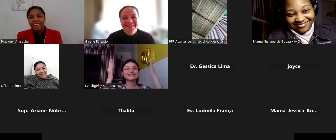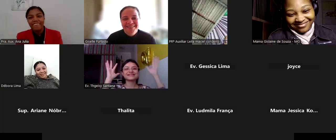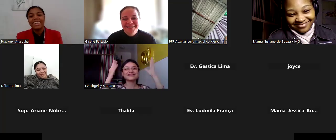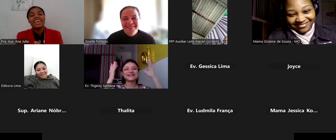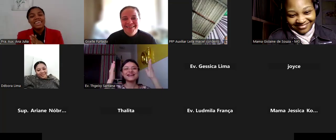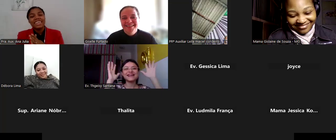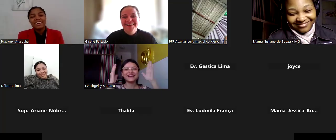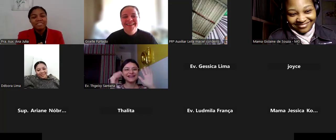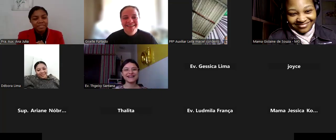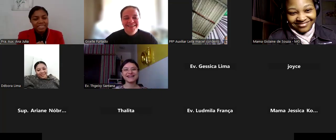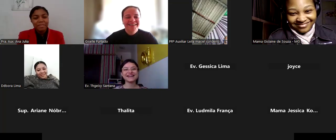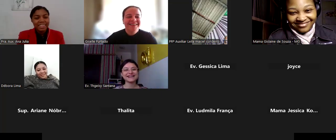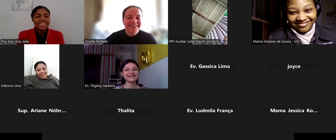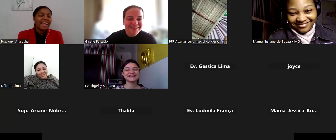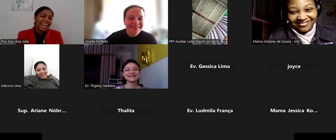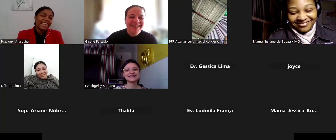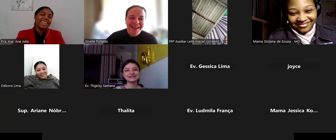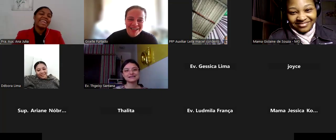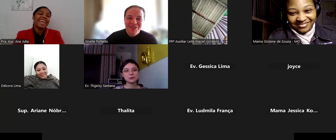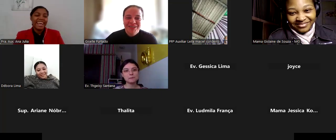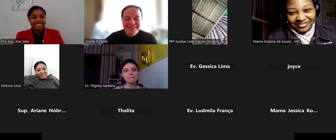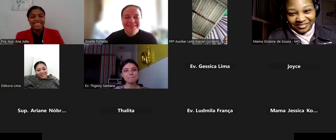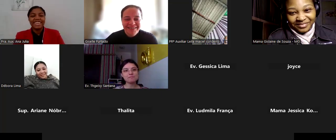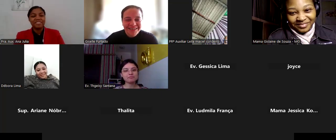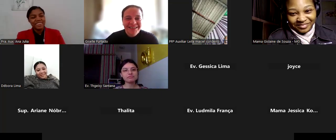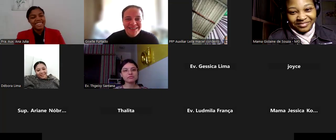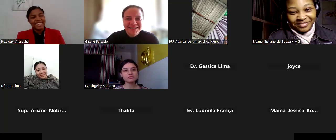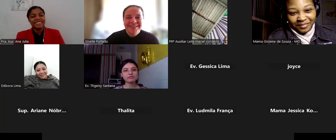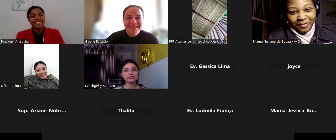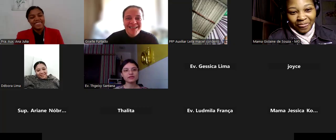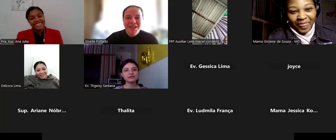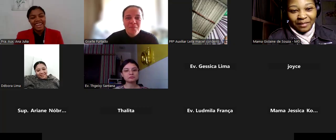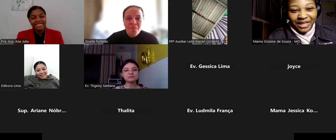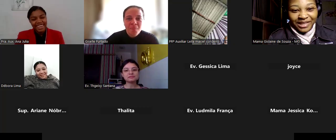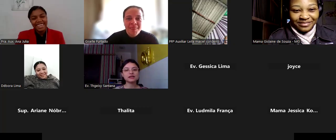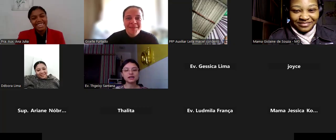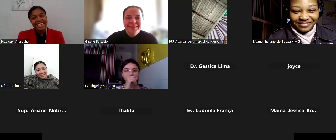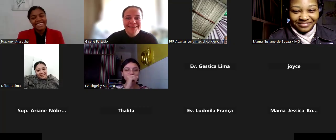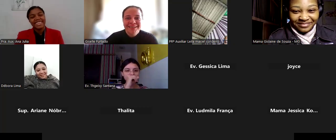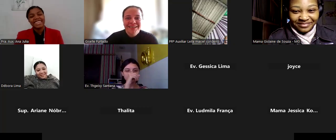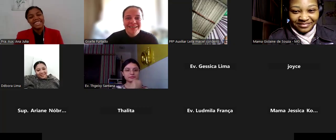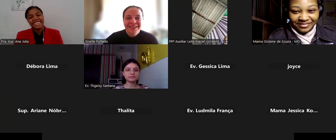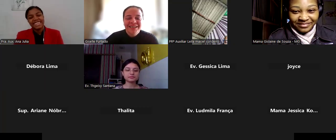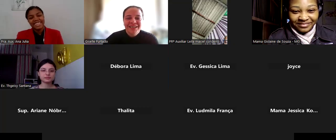hora. Então, se precisarem, ela vai estar disponível. Amém?